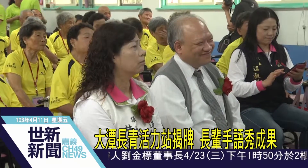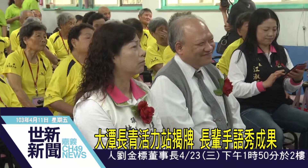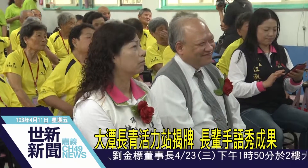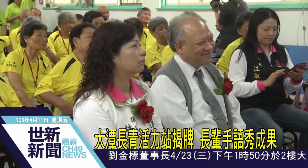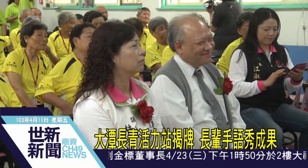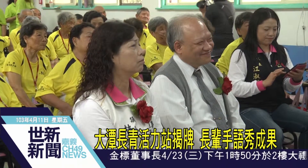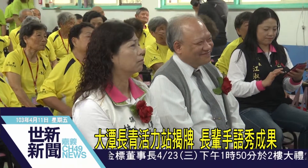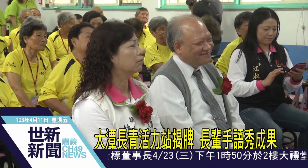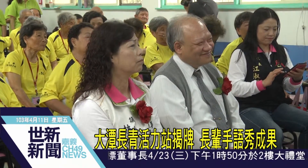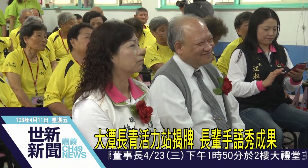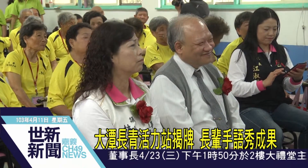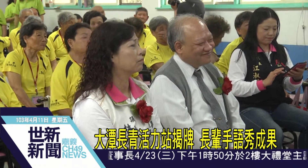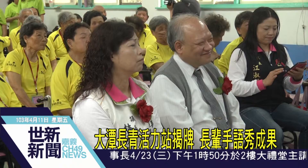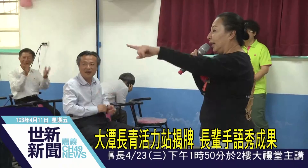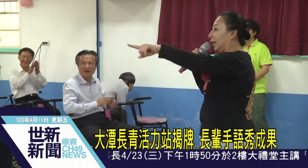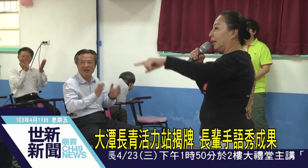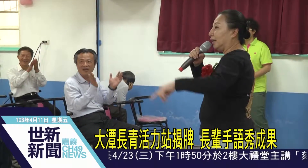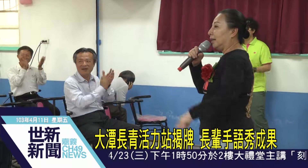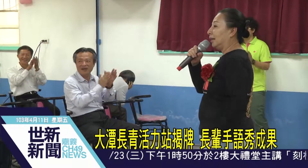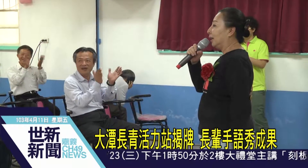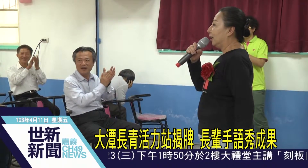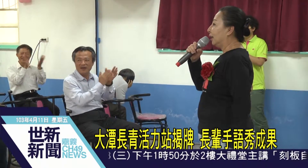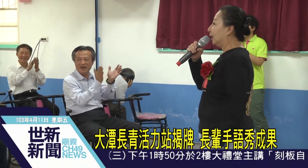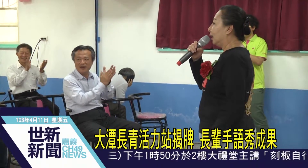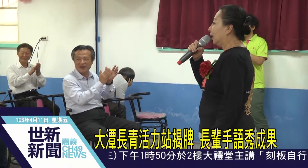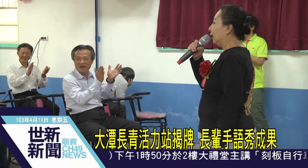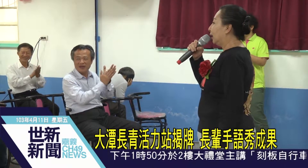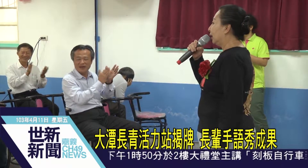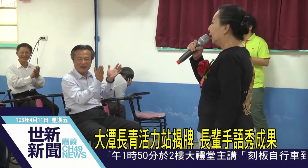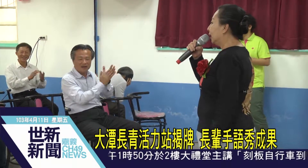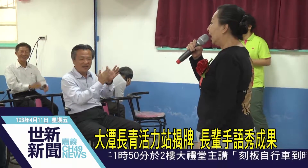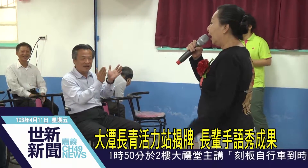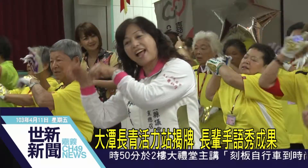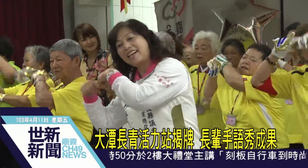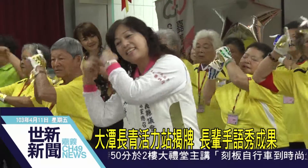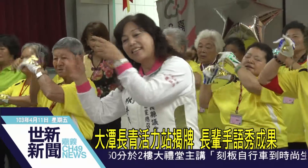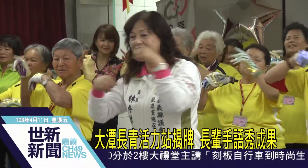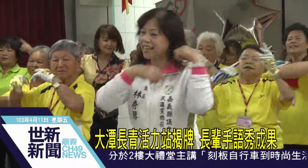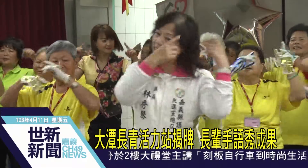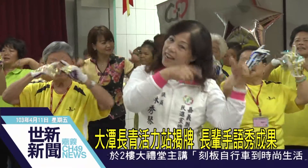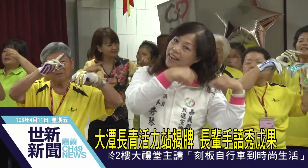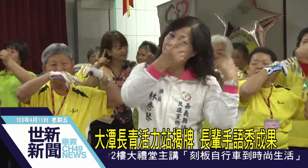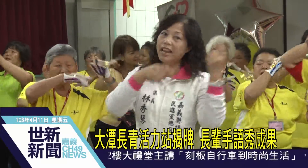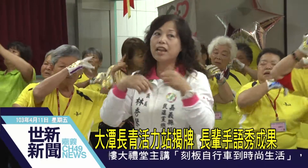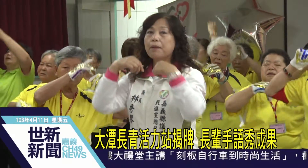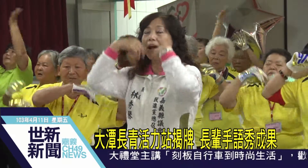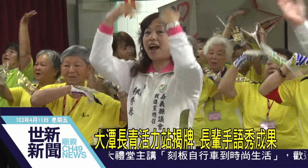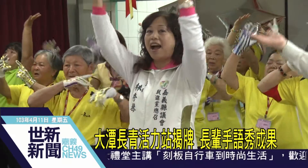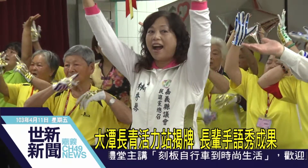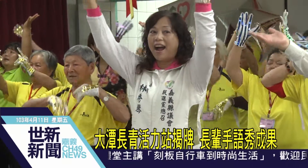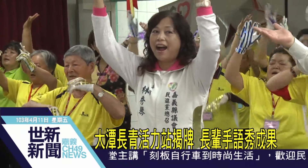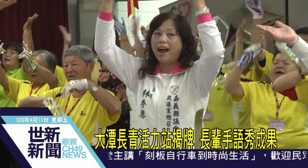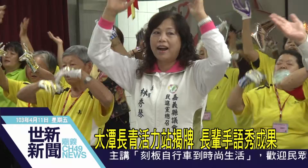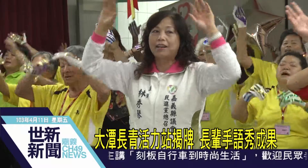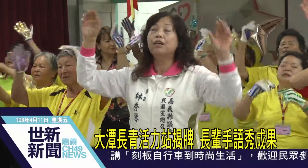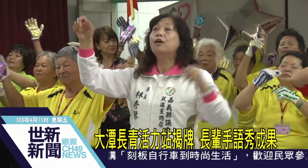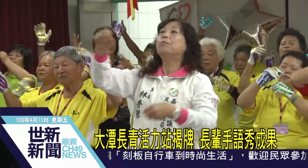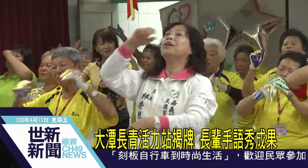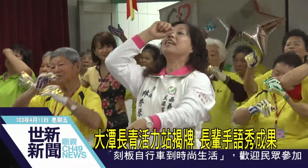这个数字是台湾本岛同县的县市，所以照顾老人的政策备受县府重视，并以委托的方式，出了专业团